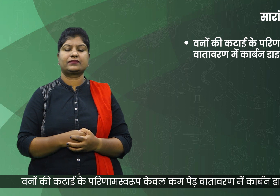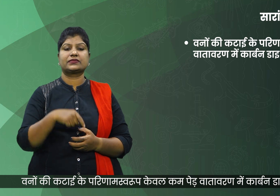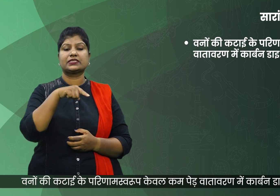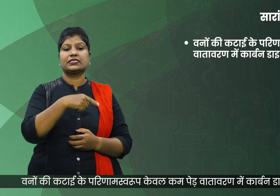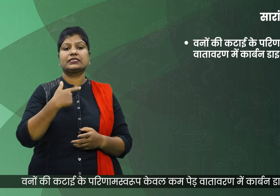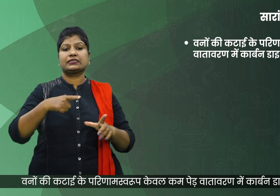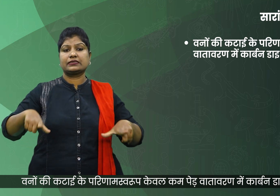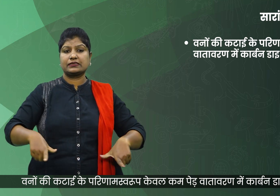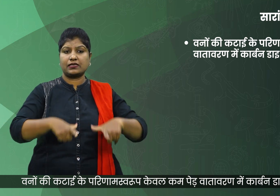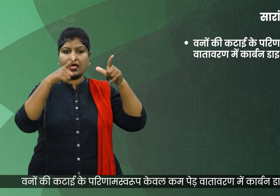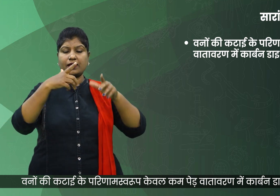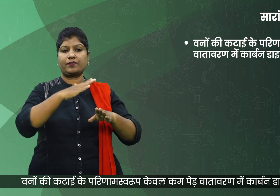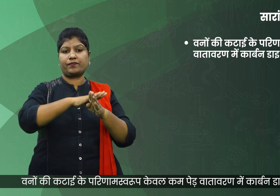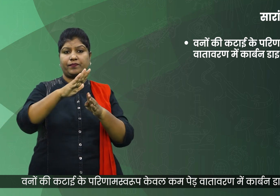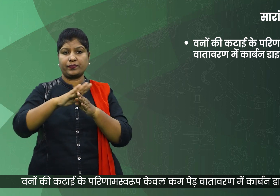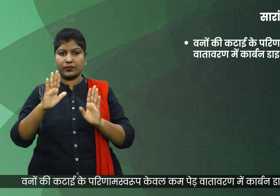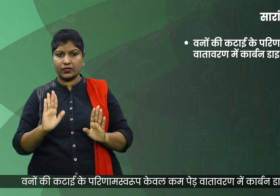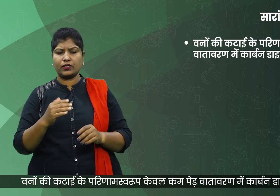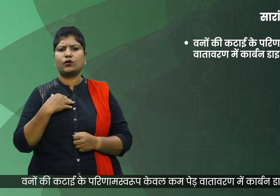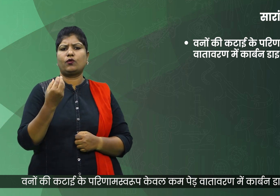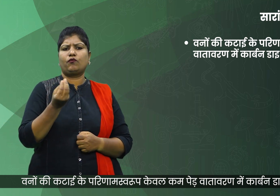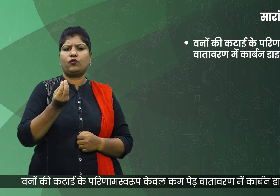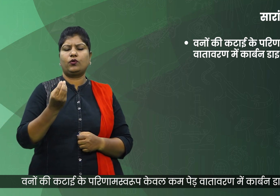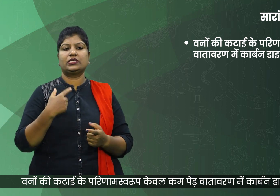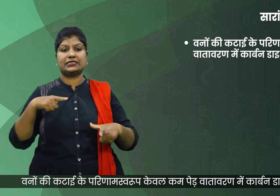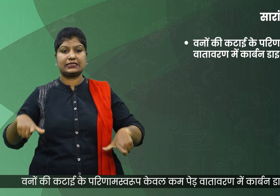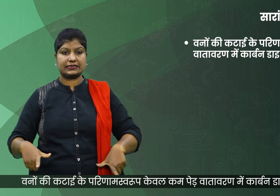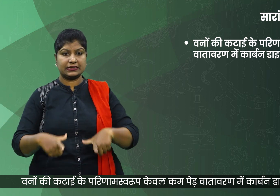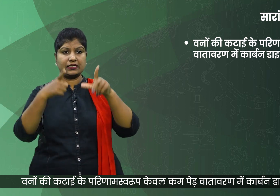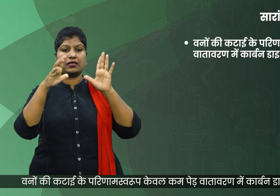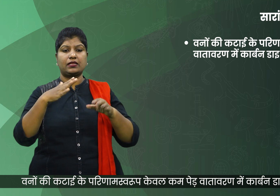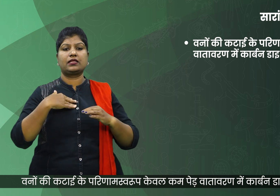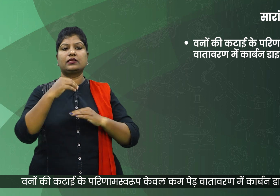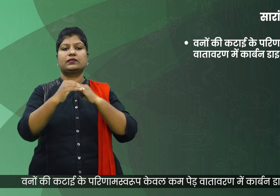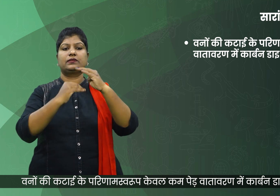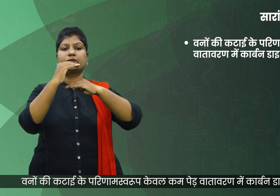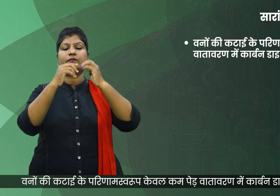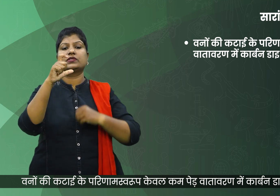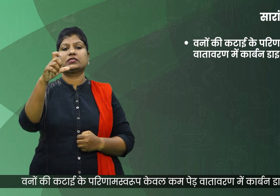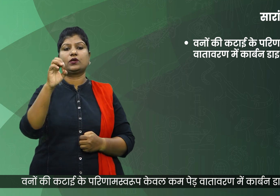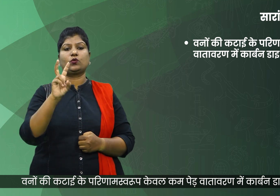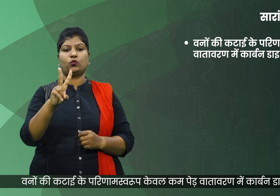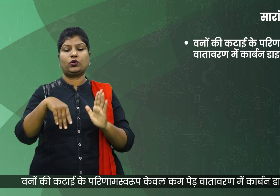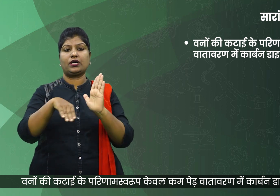के परिणाम स्वरूप केवाल कम पेड़ वातावरन में कार्बन डाय उक्साइड के स्तर को